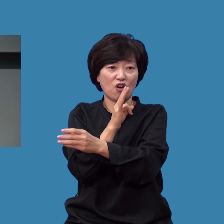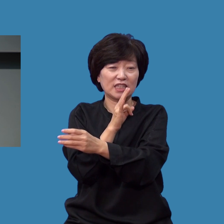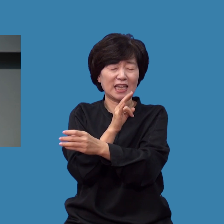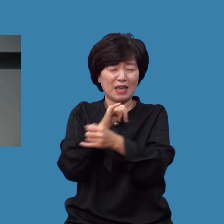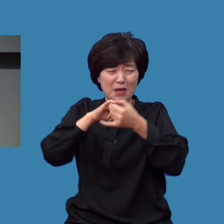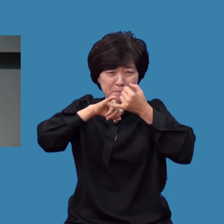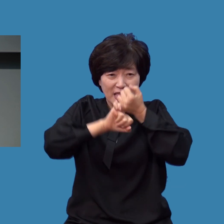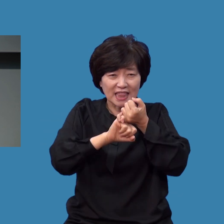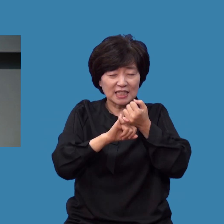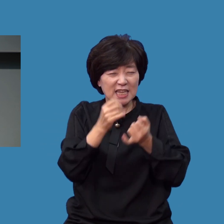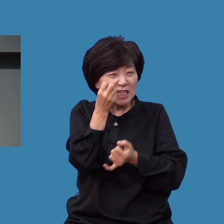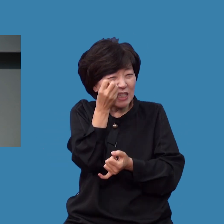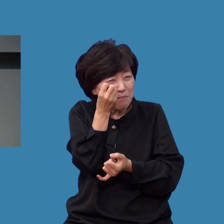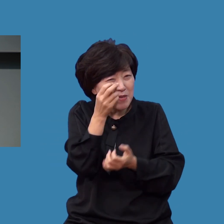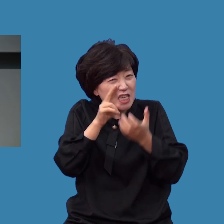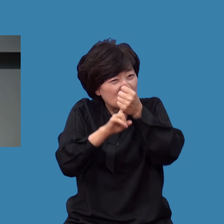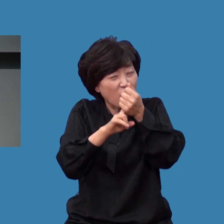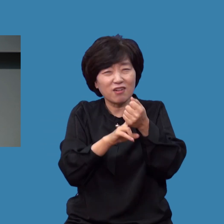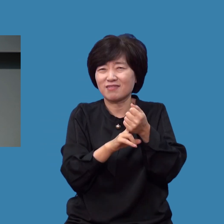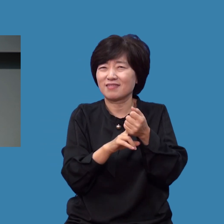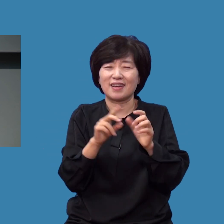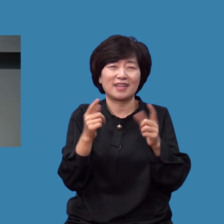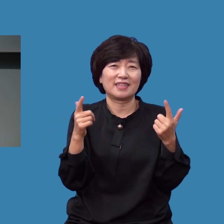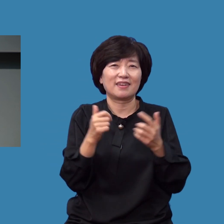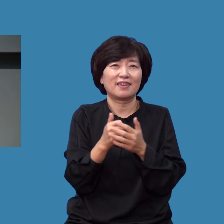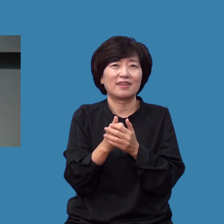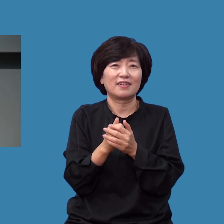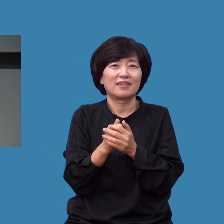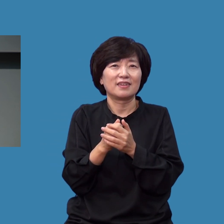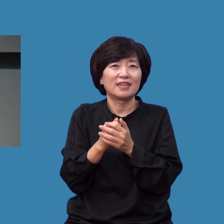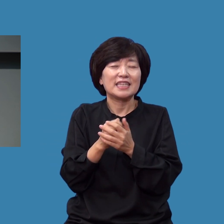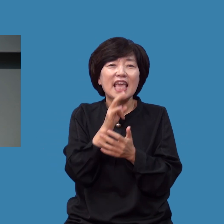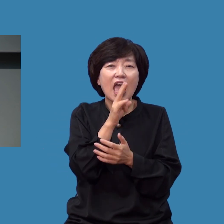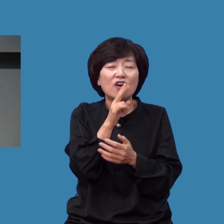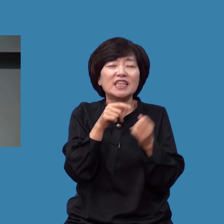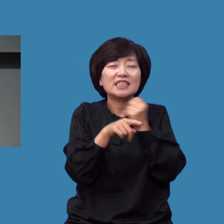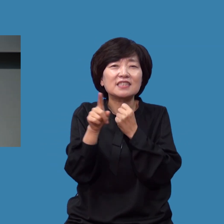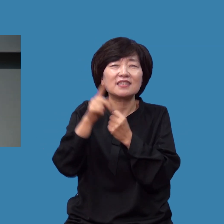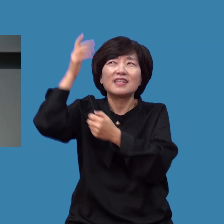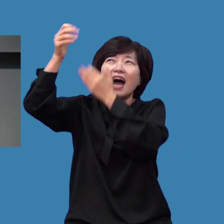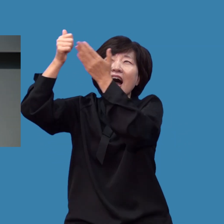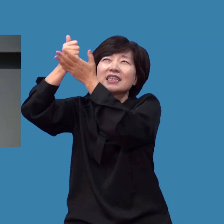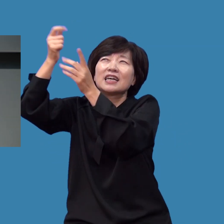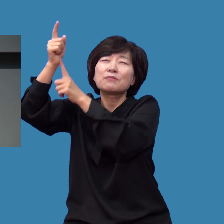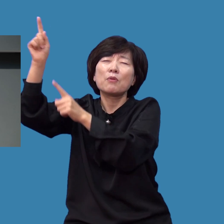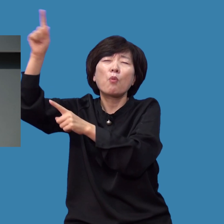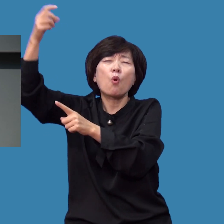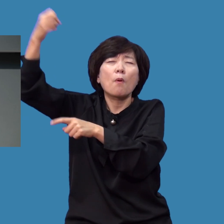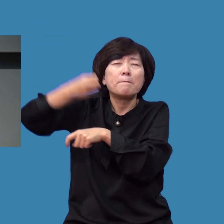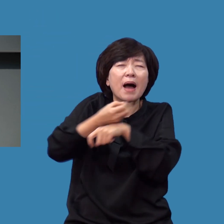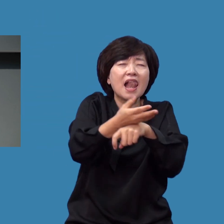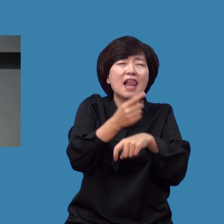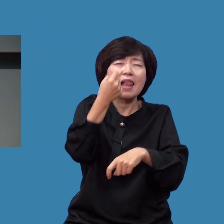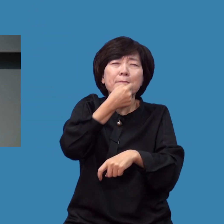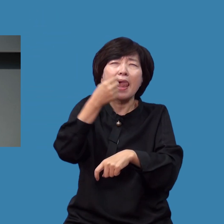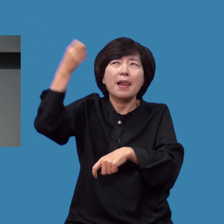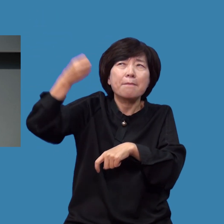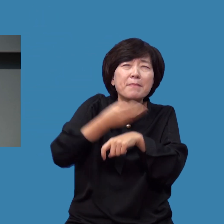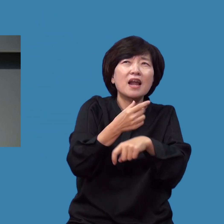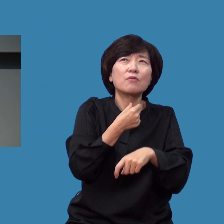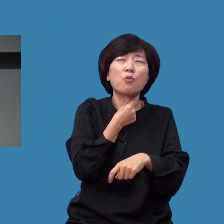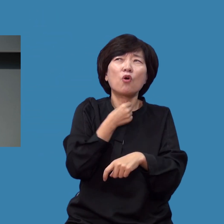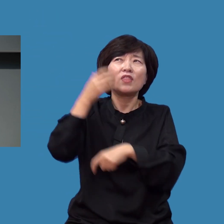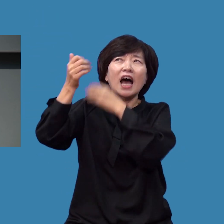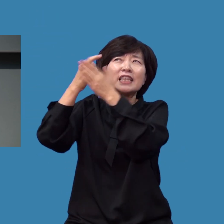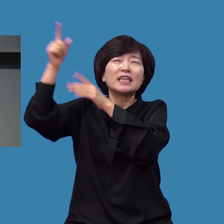아니에요. 예언은 끊임없이 하나님이 지금 뭘 원하시지? 하나님이 지금 무엇을 행하기 원하시지? 하나님이 지금